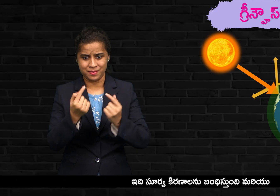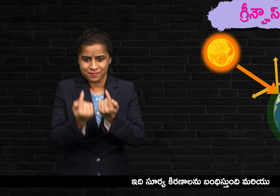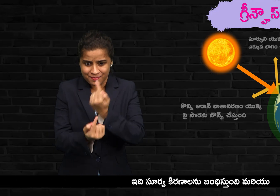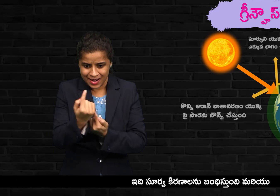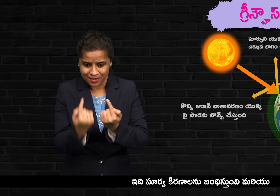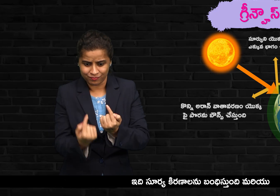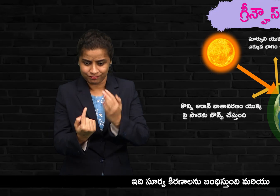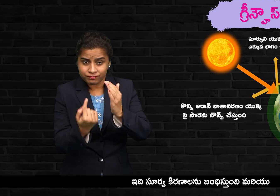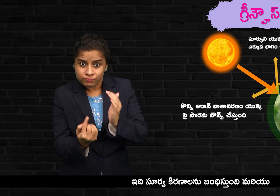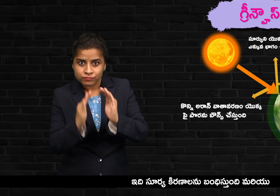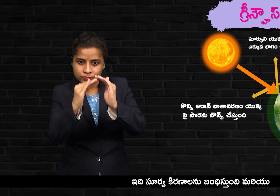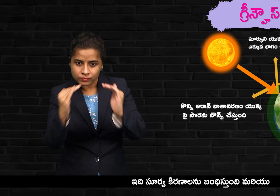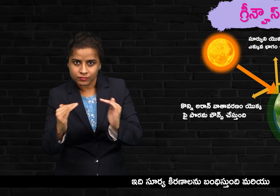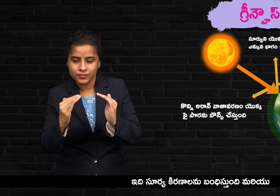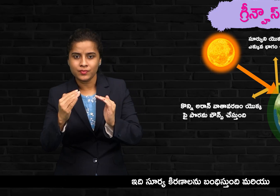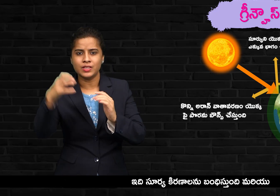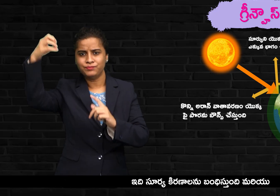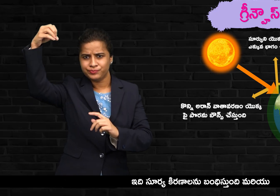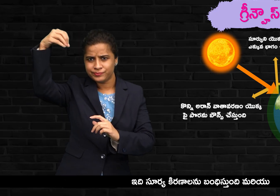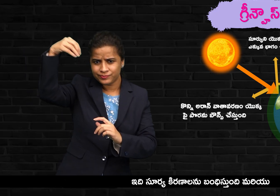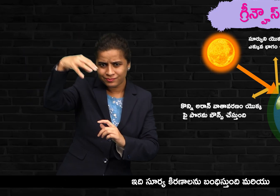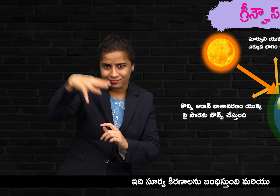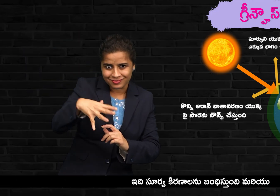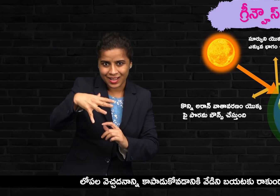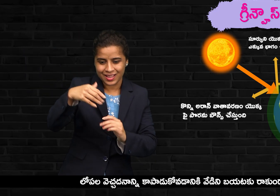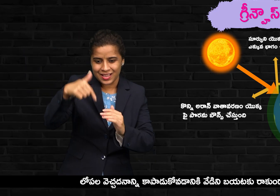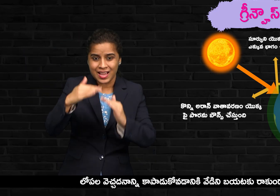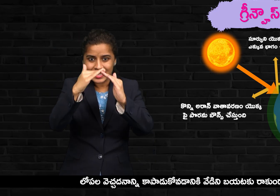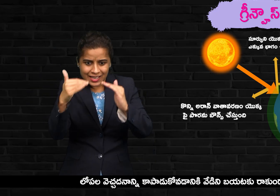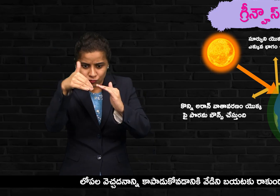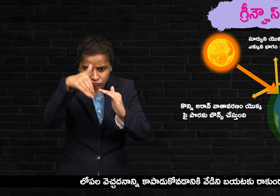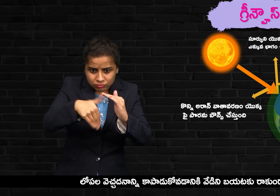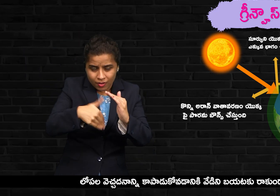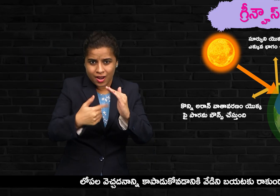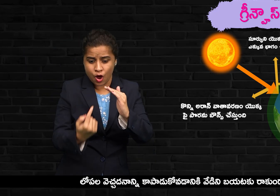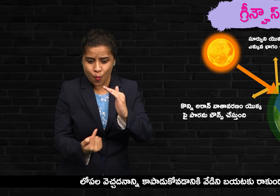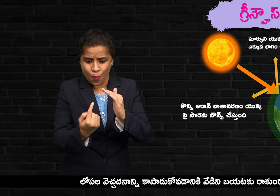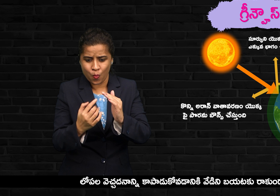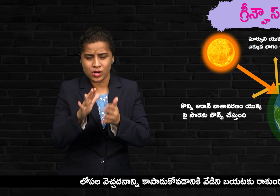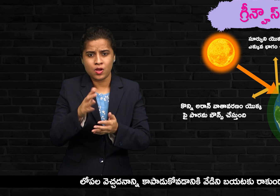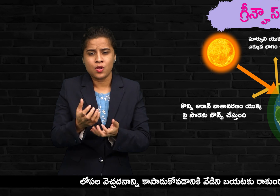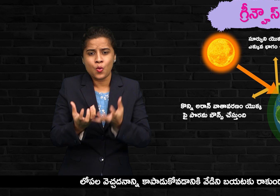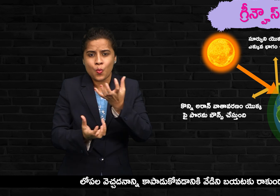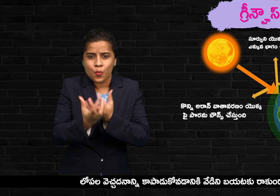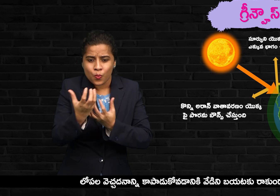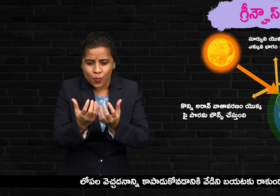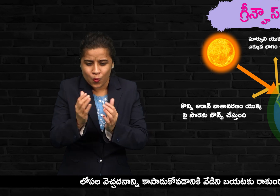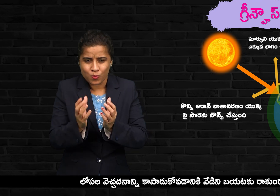ఇది సూర్యకిరణాలను బంధిస్తుంది మరియు లోపల వెచ్చదనాన్ని కాపాడుకోవడానికి వేడిని బయటకు